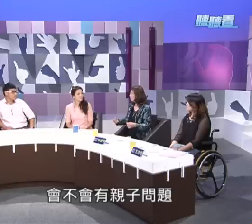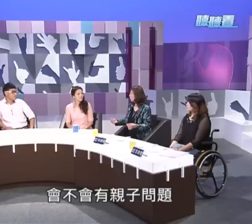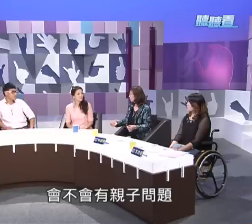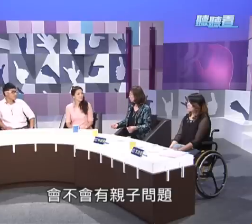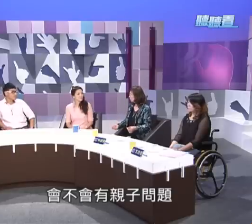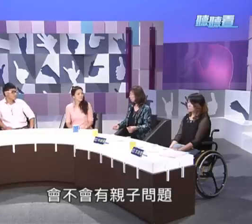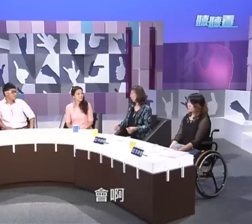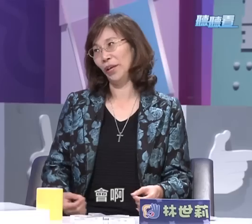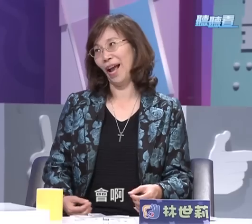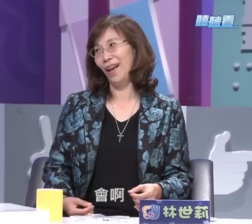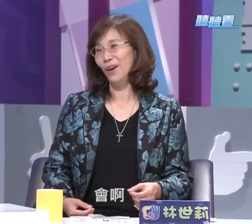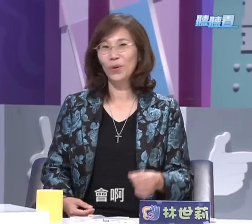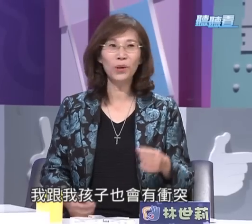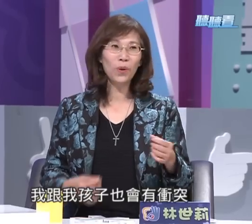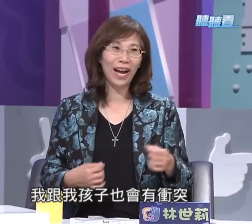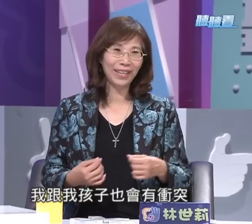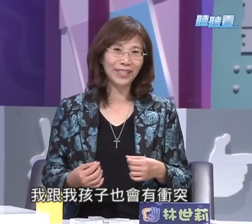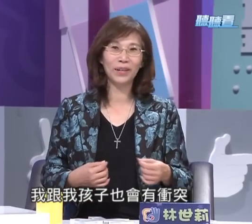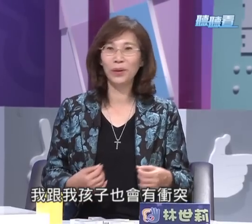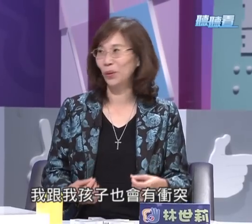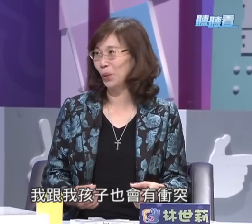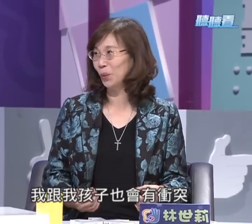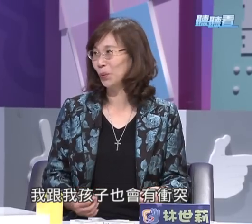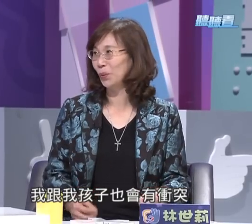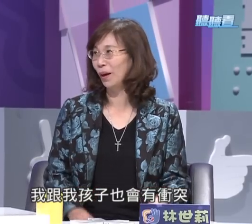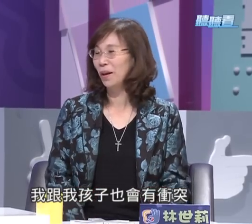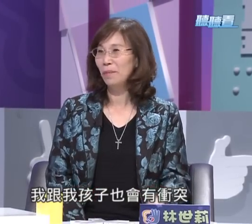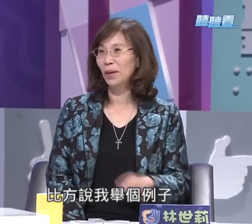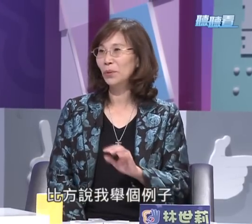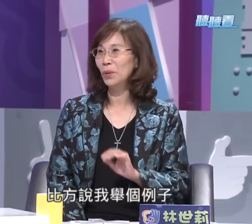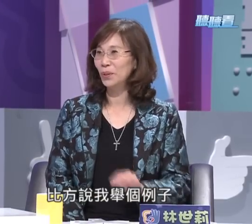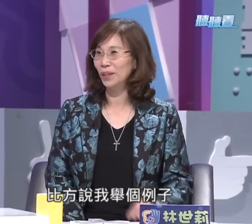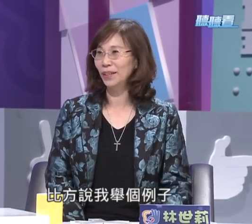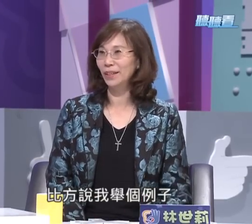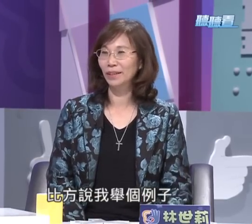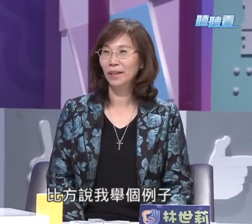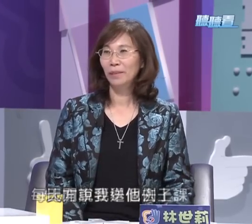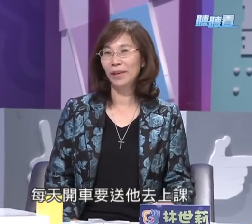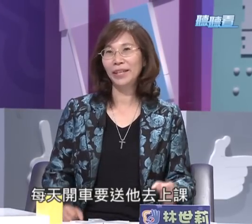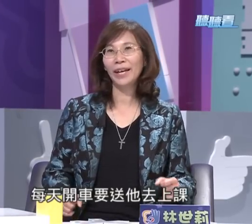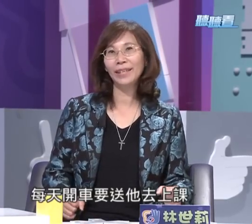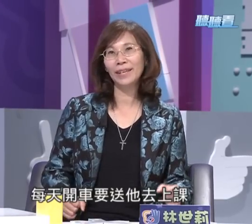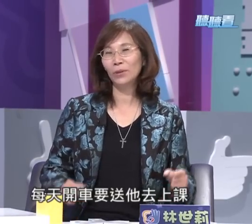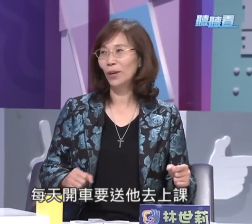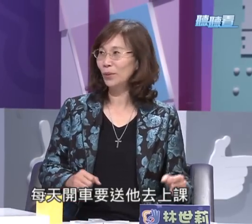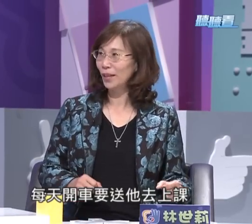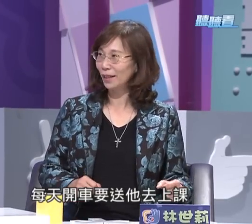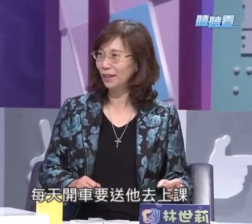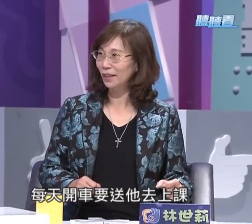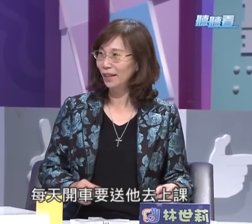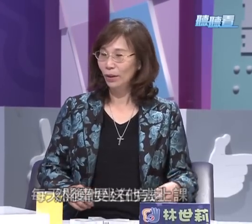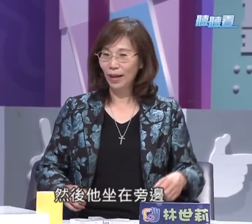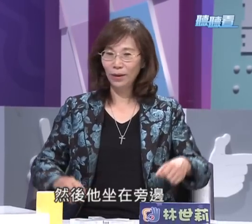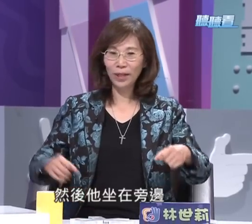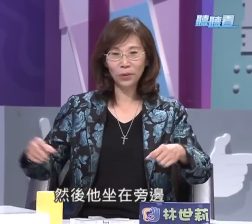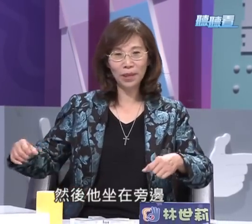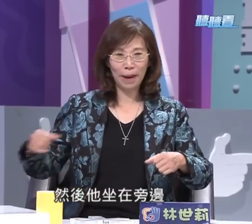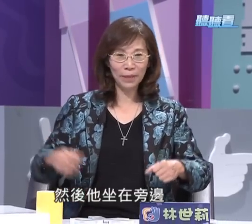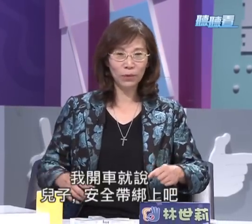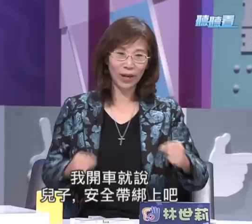有亲子问题？会啊，我跟我孩子也会有冲突哈。比方说我举个例子，每天开车要送他去上课，然后他坐在旁边，我开